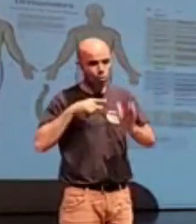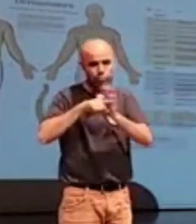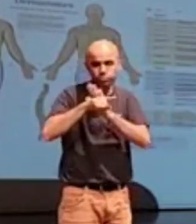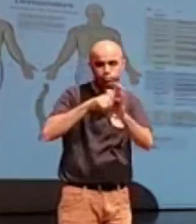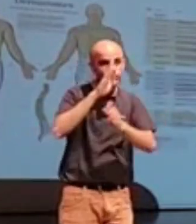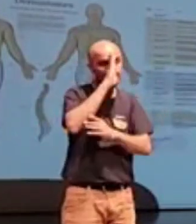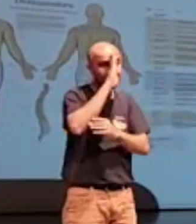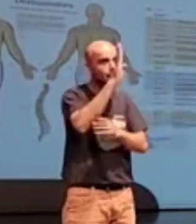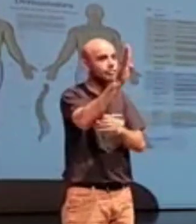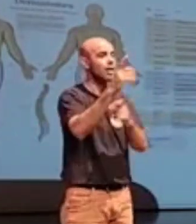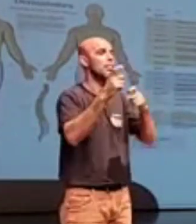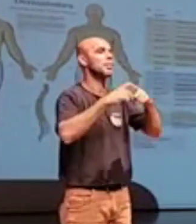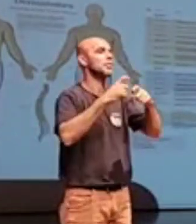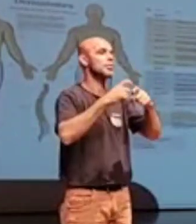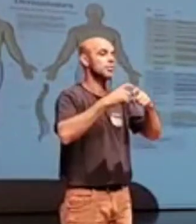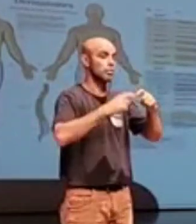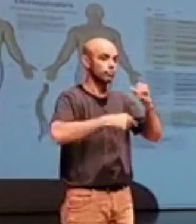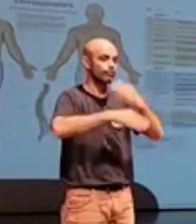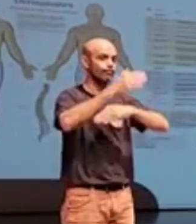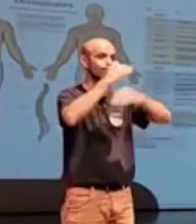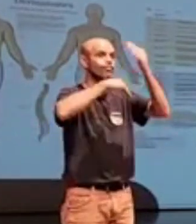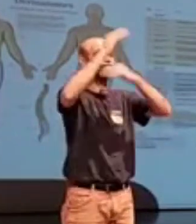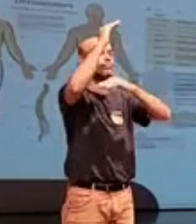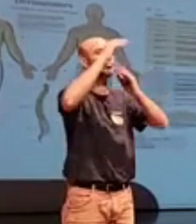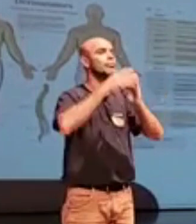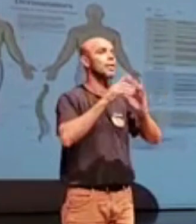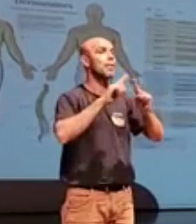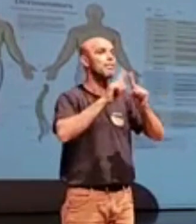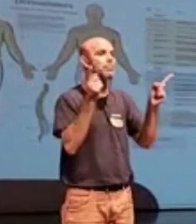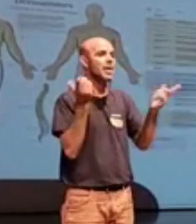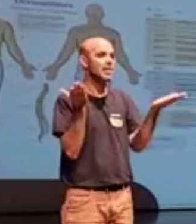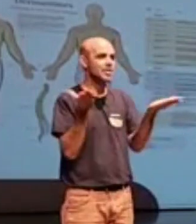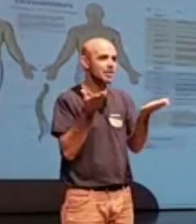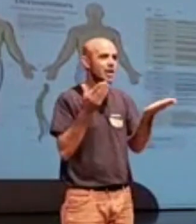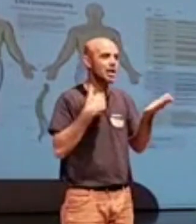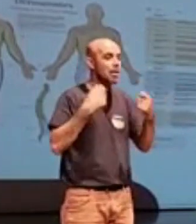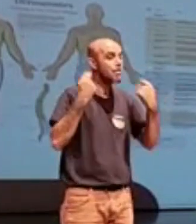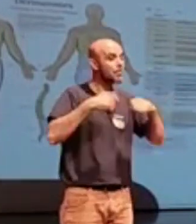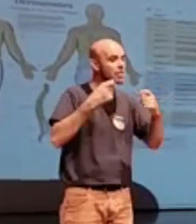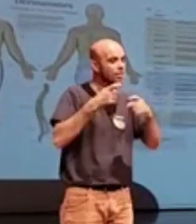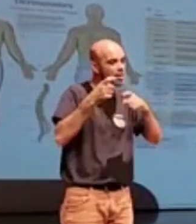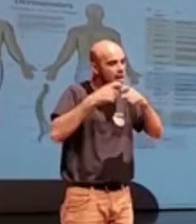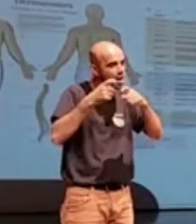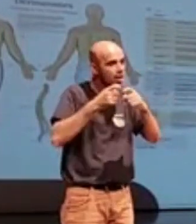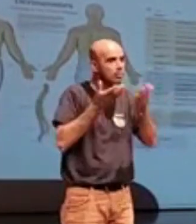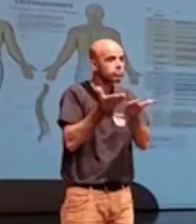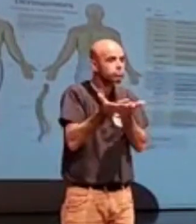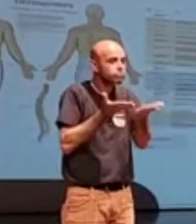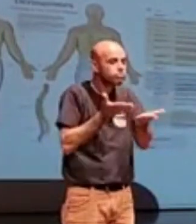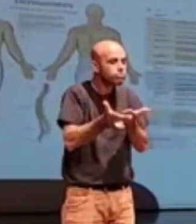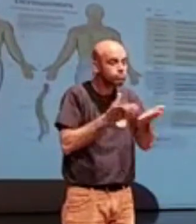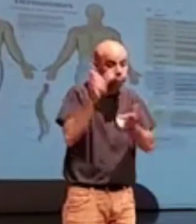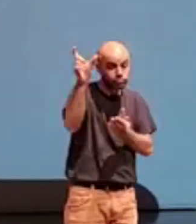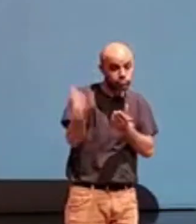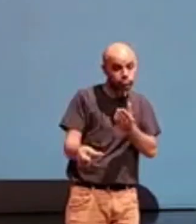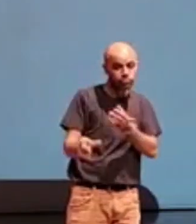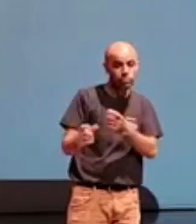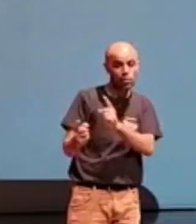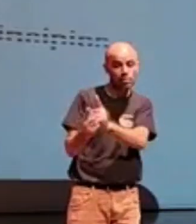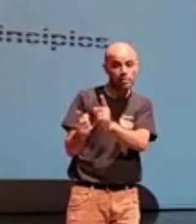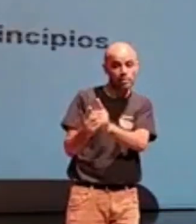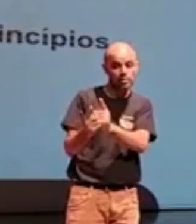eu disse, a medicina ela evoluiu, mas ela é totalmente dependente da clínica e da história desse paciente.